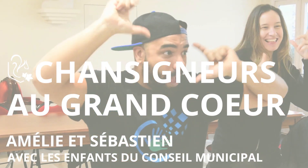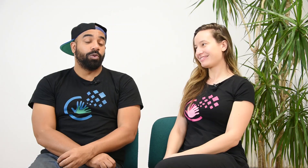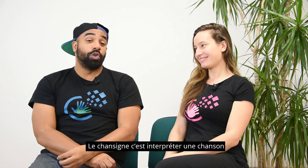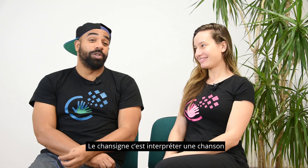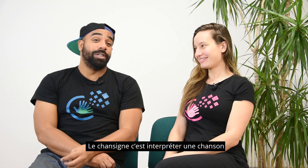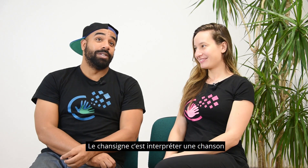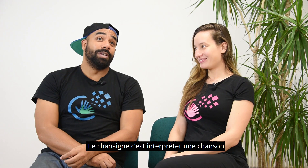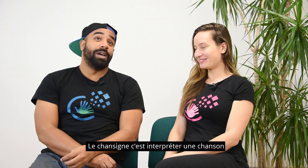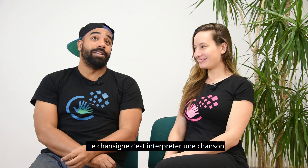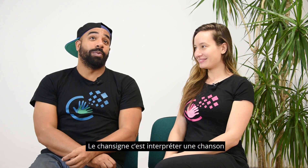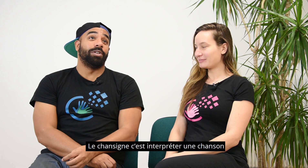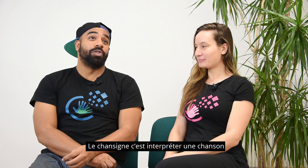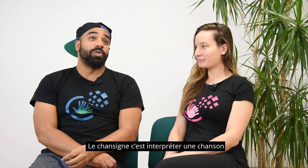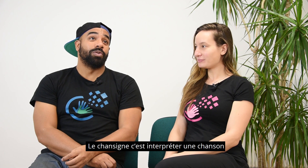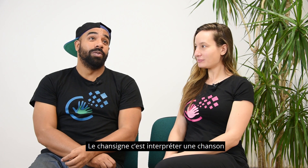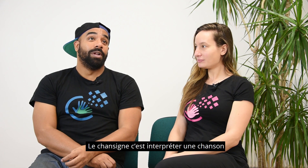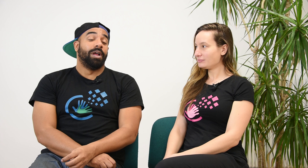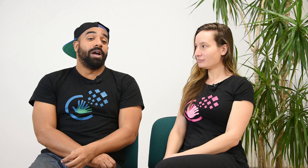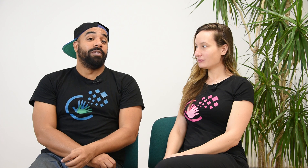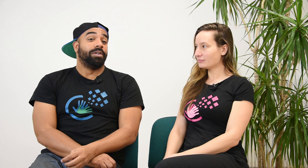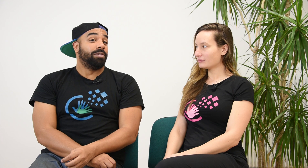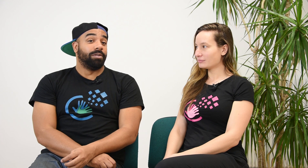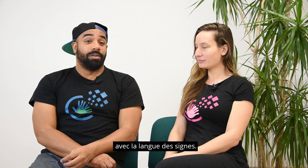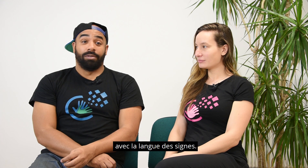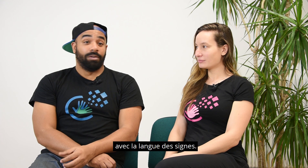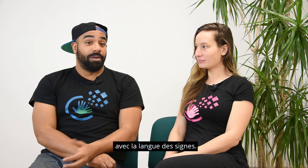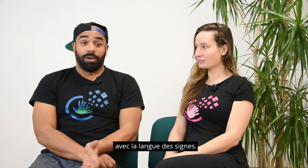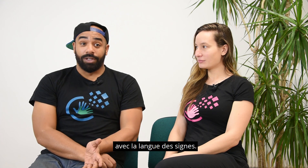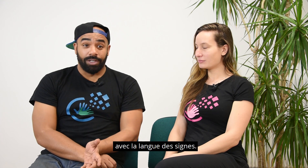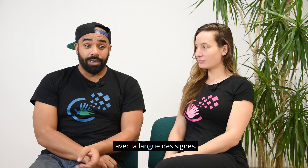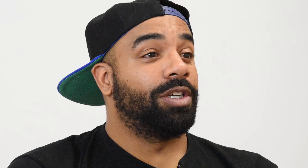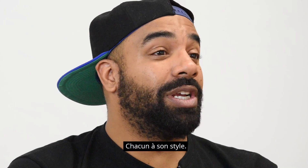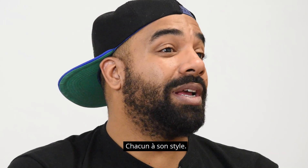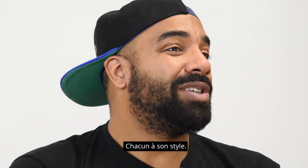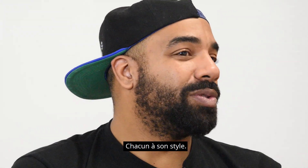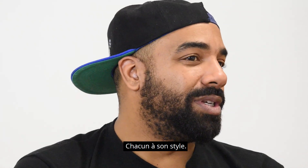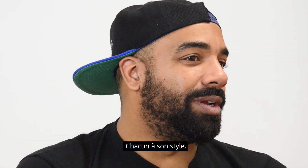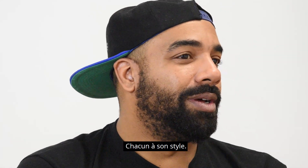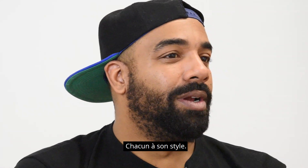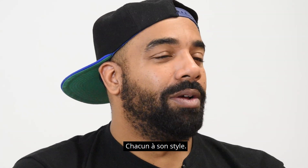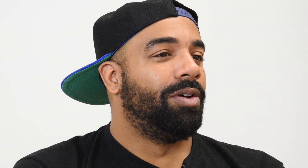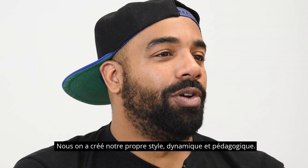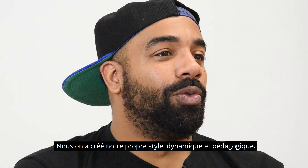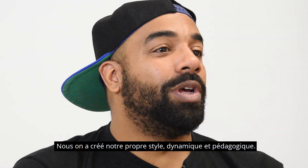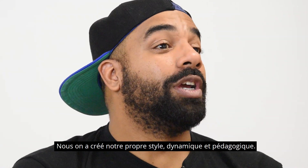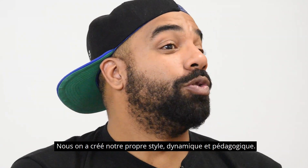Le chansigne, c'est interpréter une chanson avec la langue des signes. Chacun a son style. Nous, on a créé notre